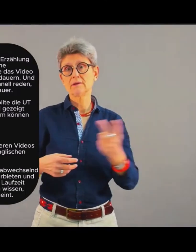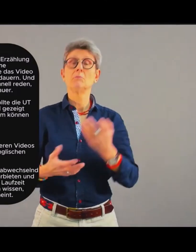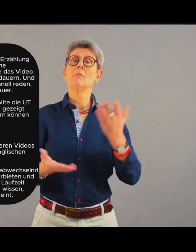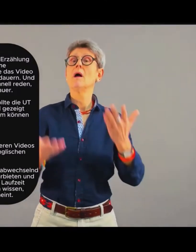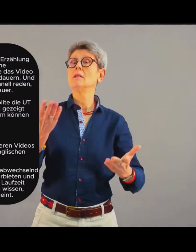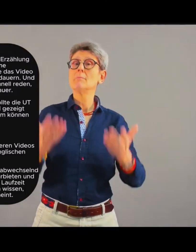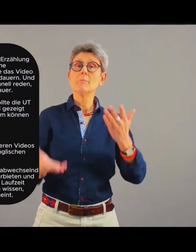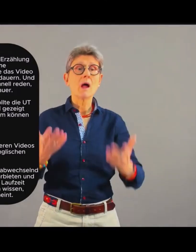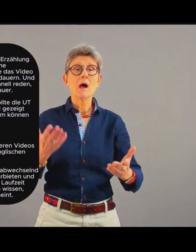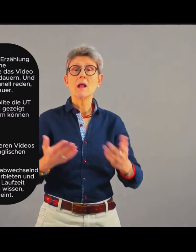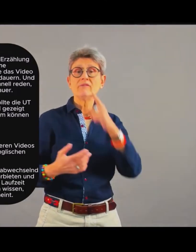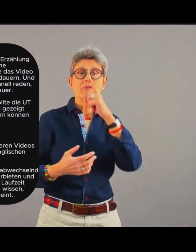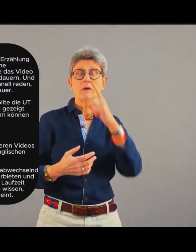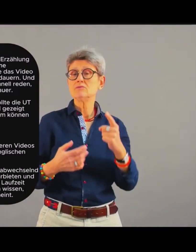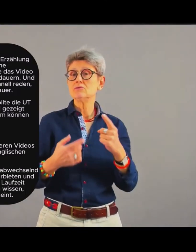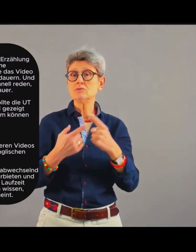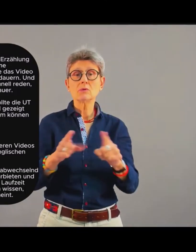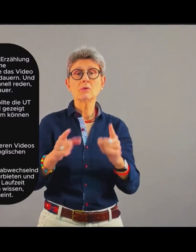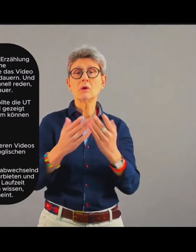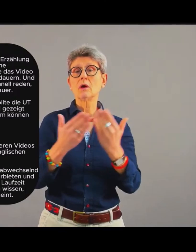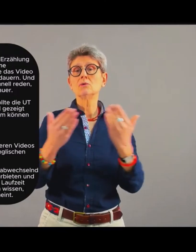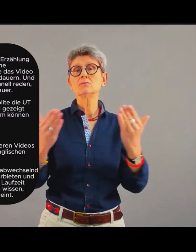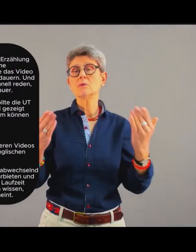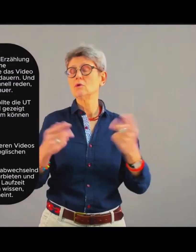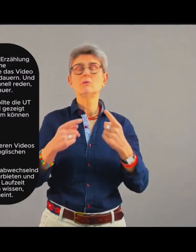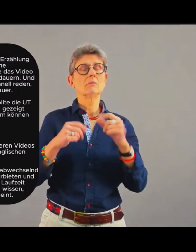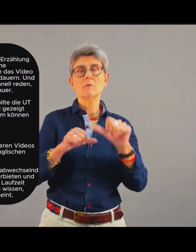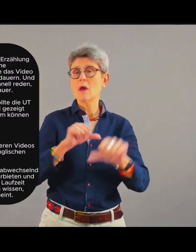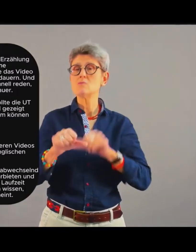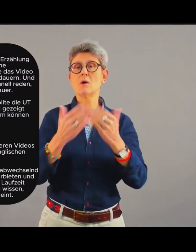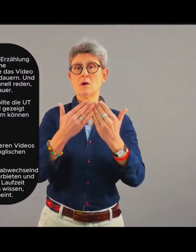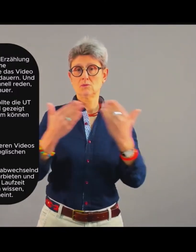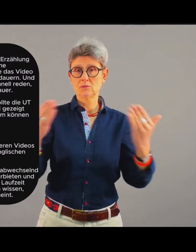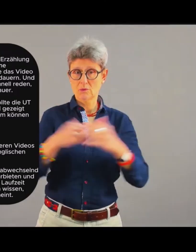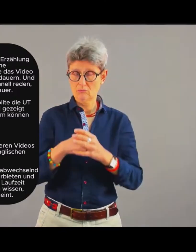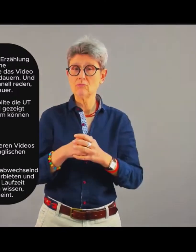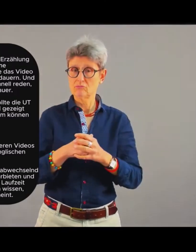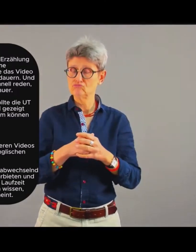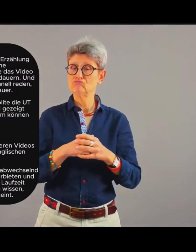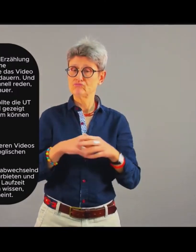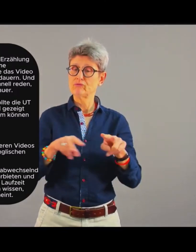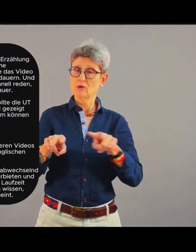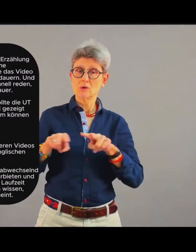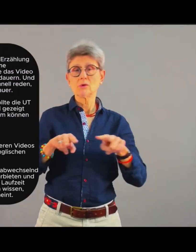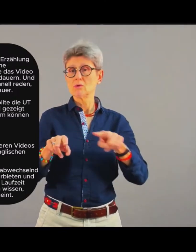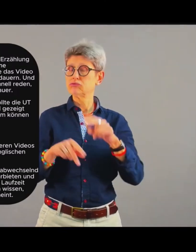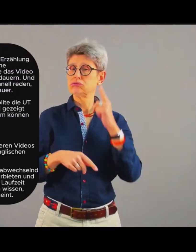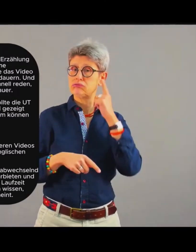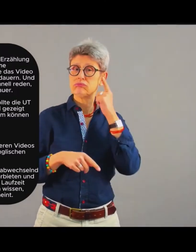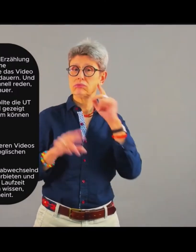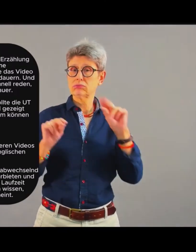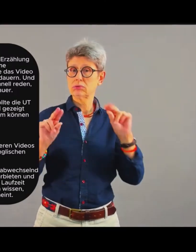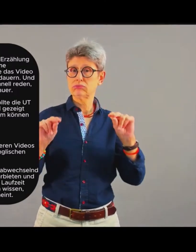bitte nicht zu schnell reden, sonst gebärtet der, die Übersetzerin, ungenauer. Falls Englisch gesprochen wird, sollten